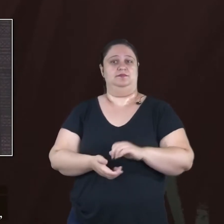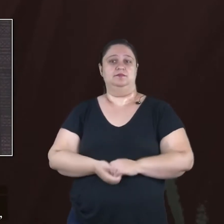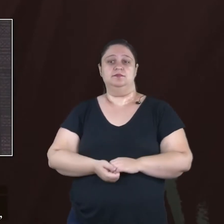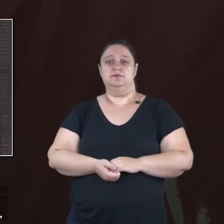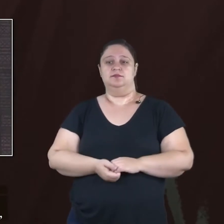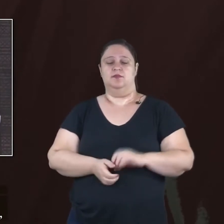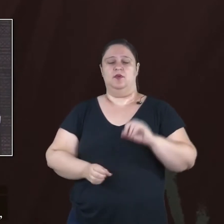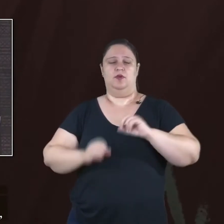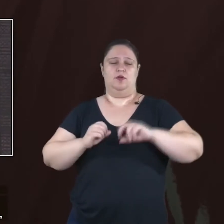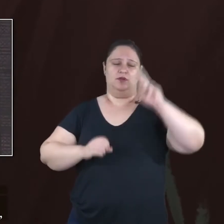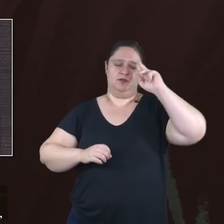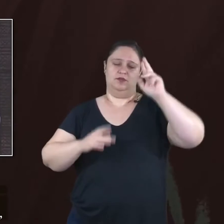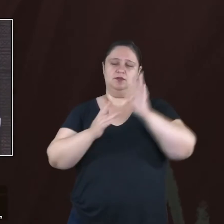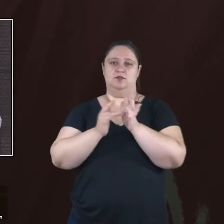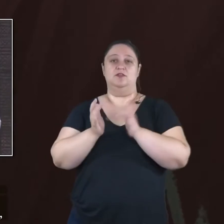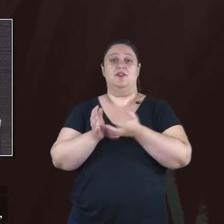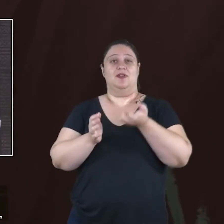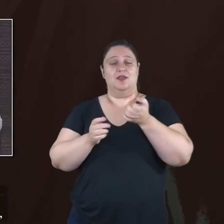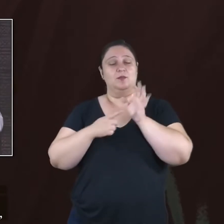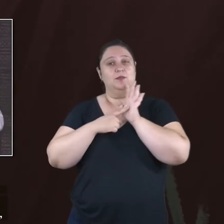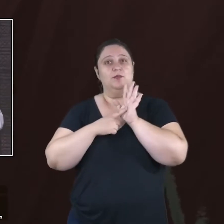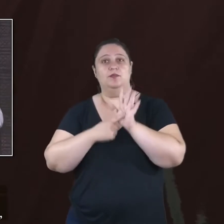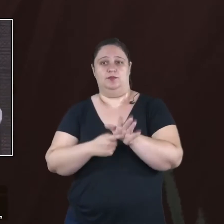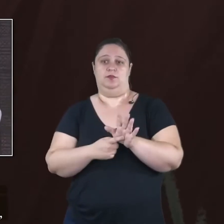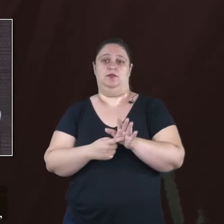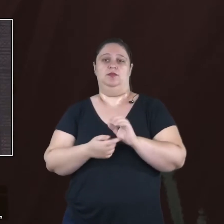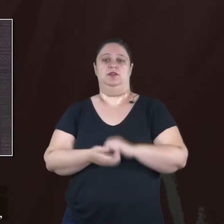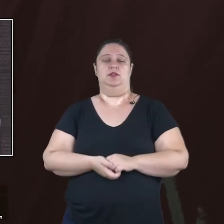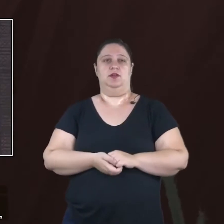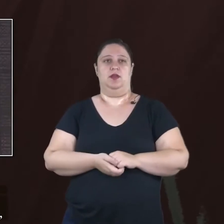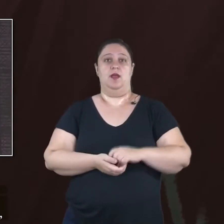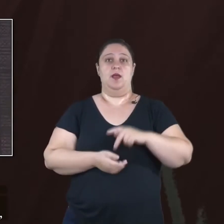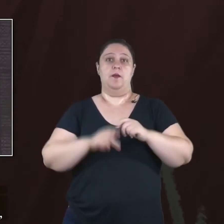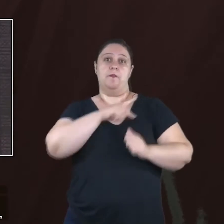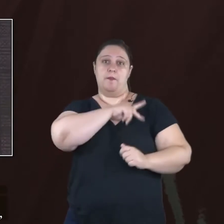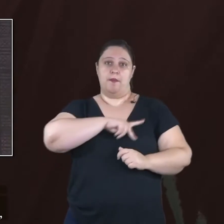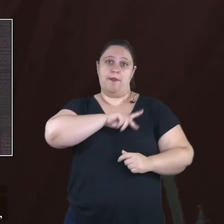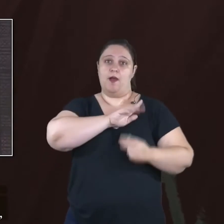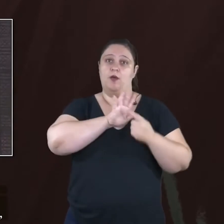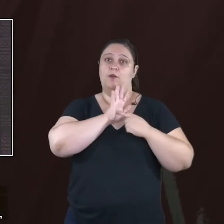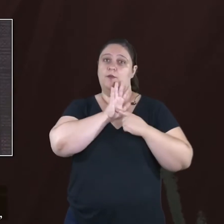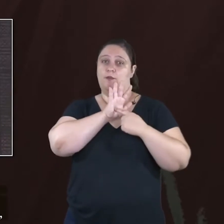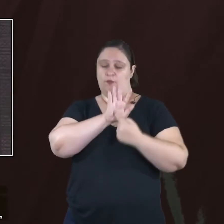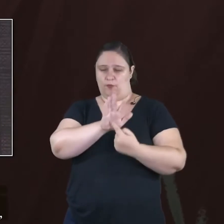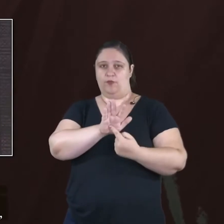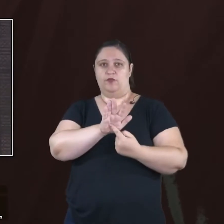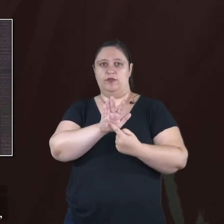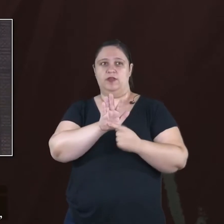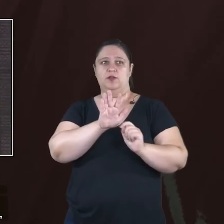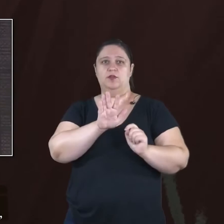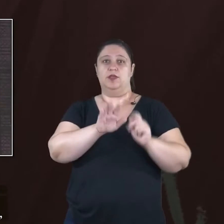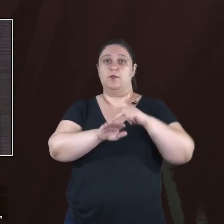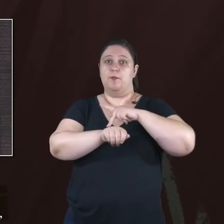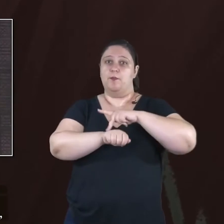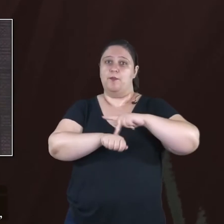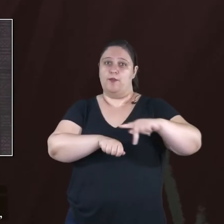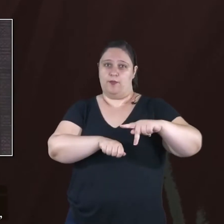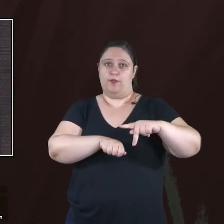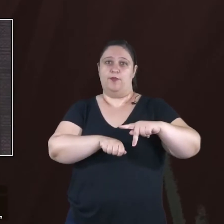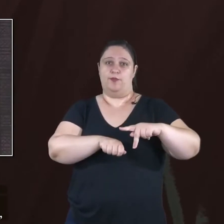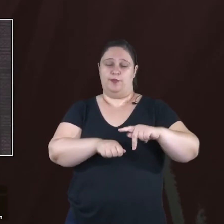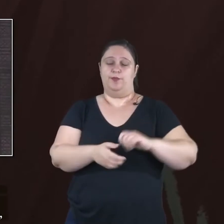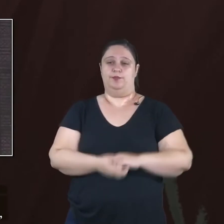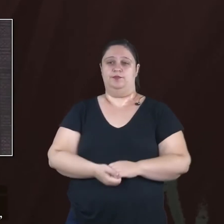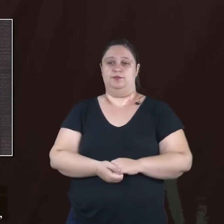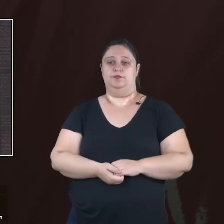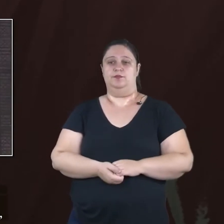um ponto que eu queria chamar a atenção de vocês. O modelo que Paulo deixou para nós, irmãos, é um modelo de pureza.